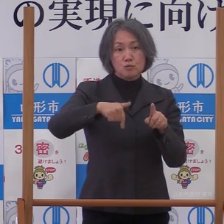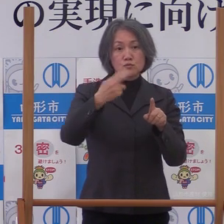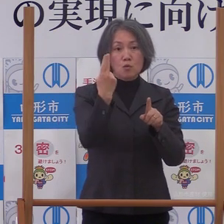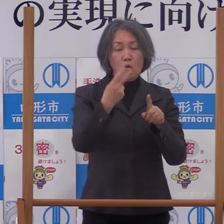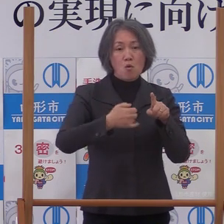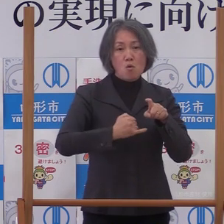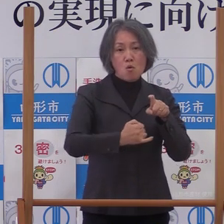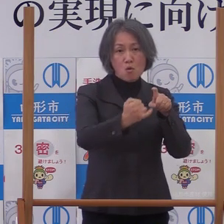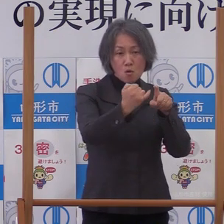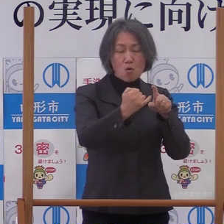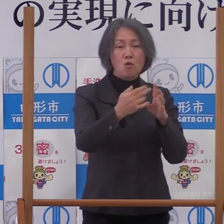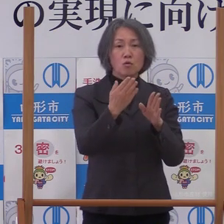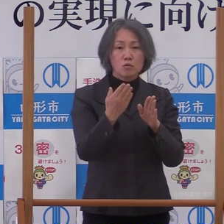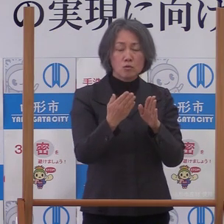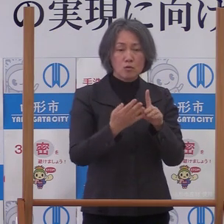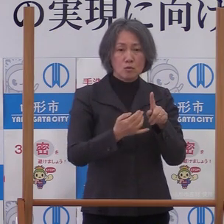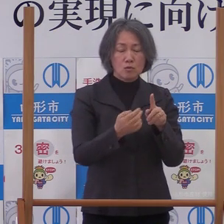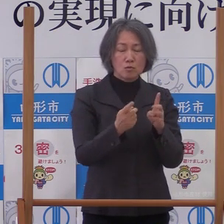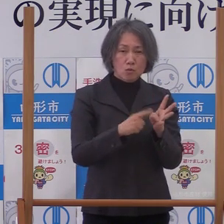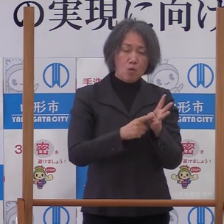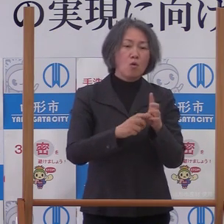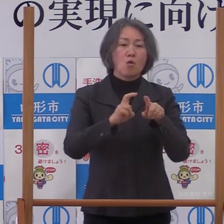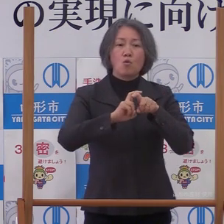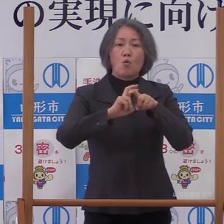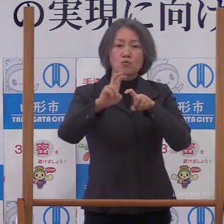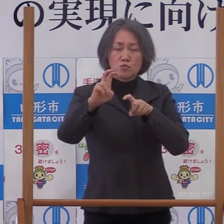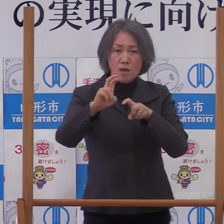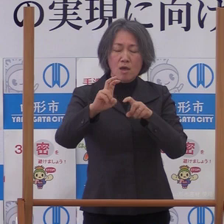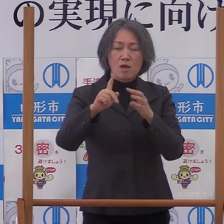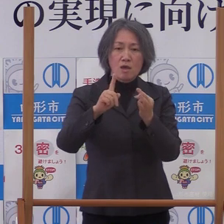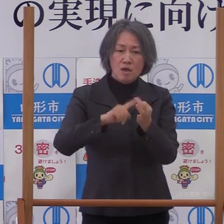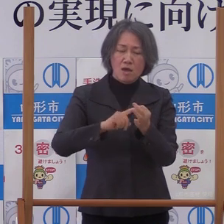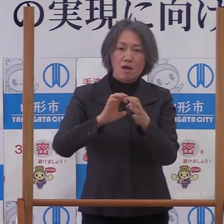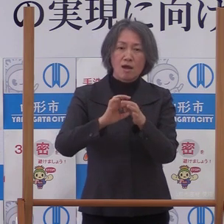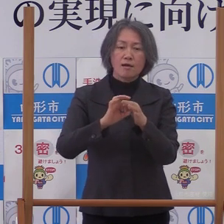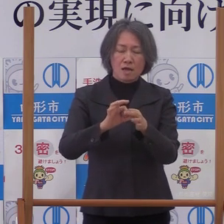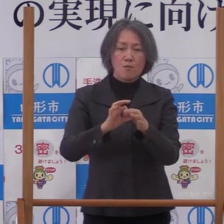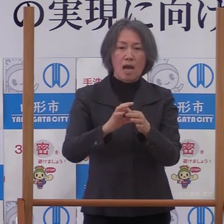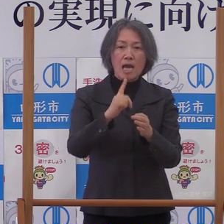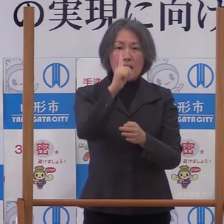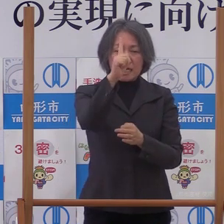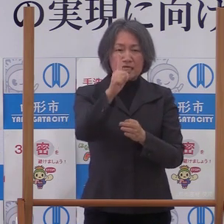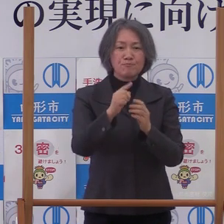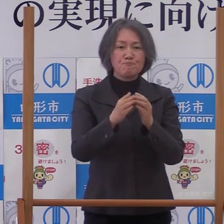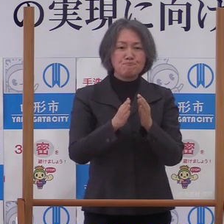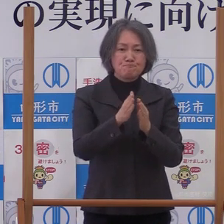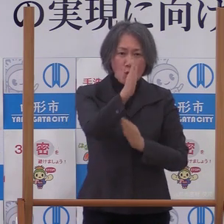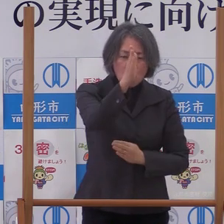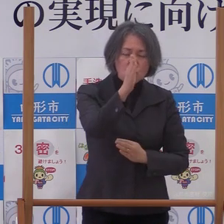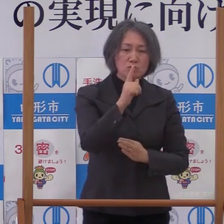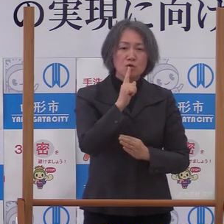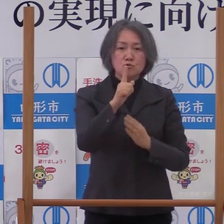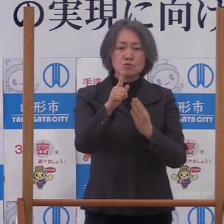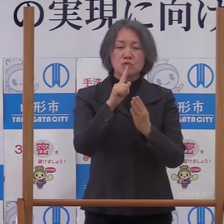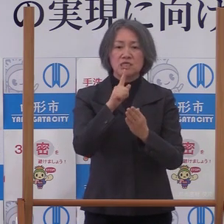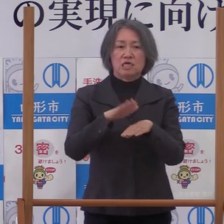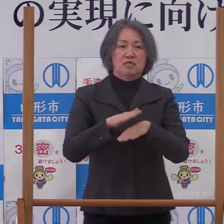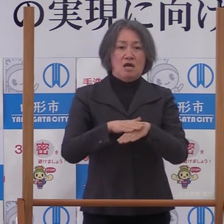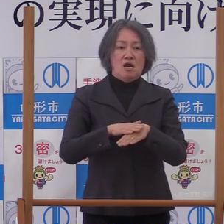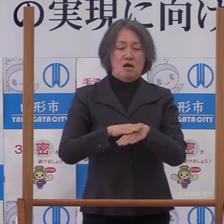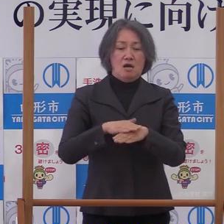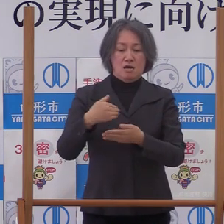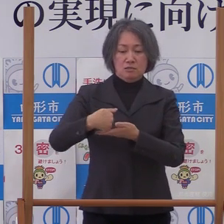ト、あとロープウェイの関係でした。これ、一本という表現がありますが、